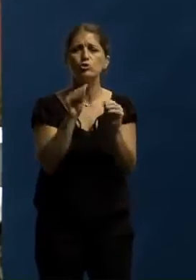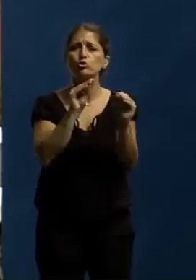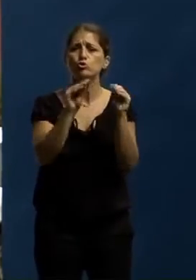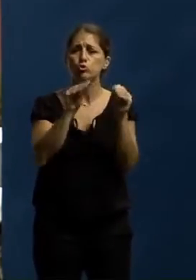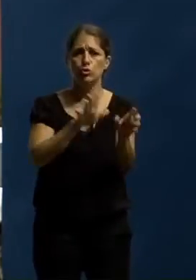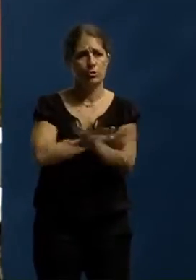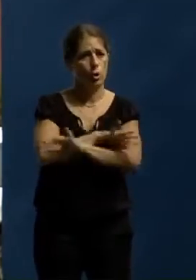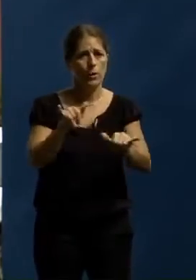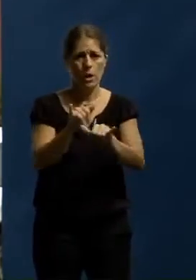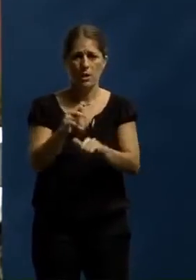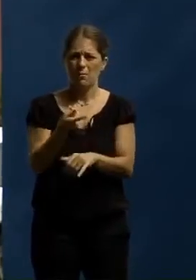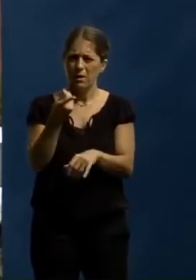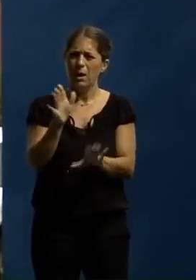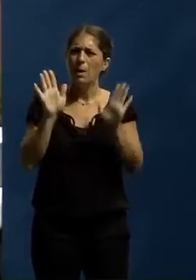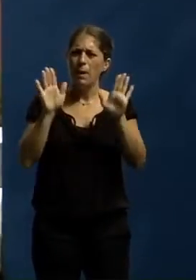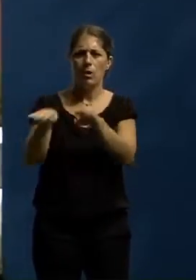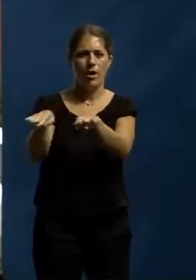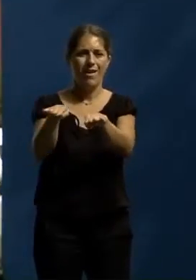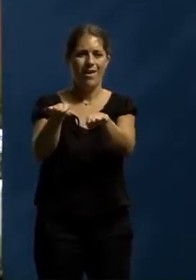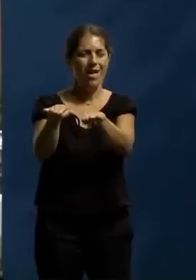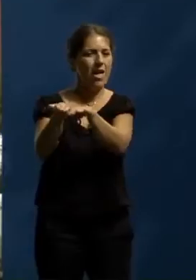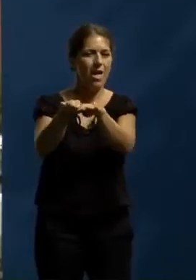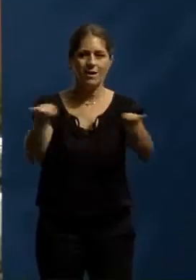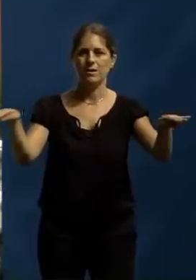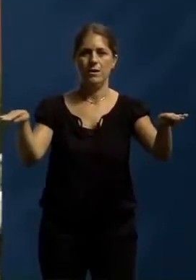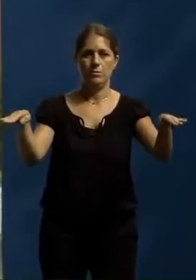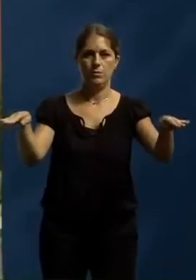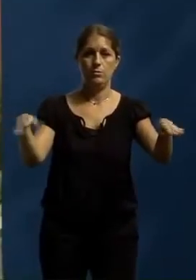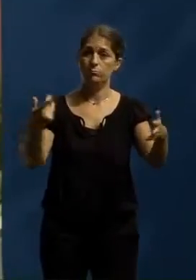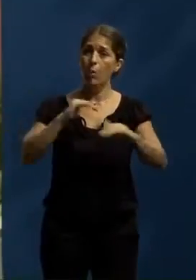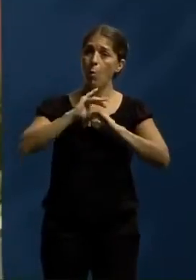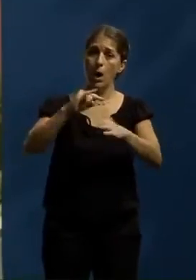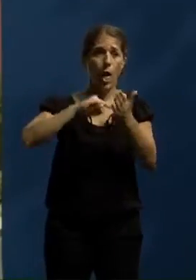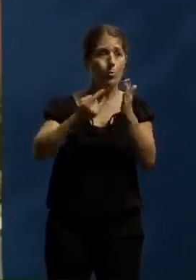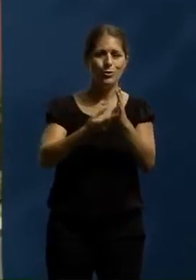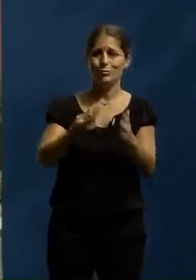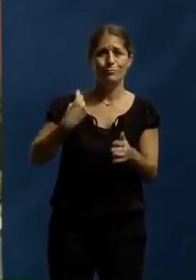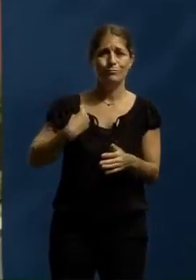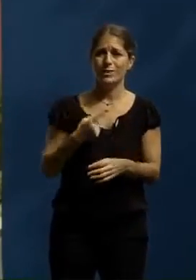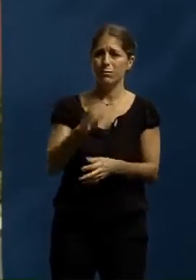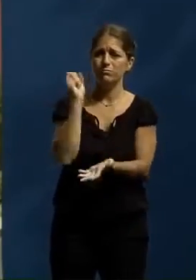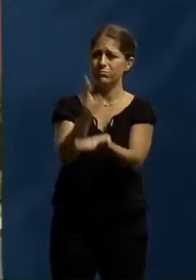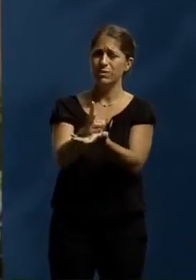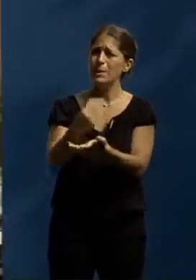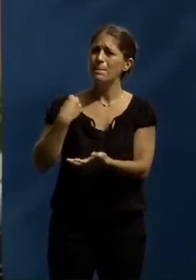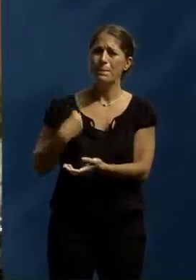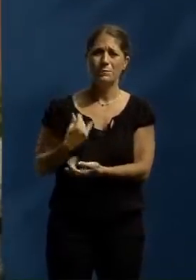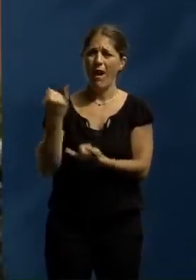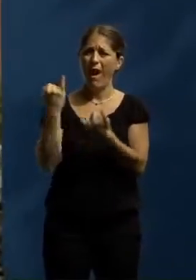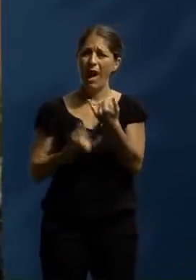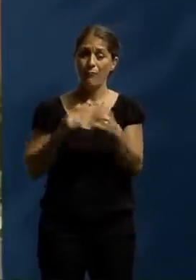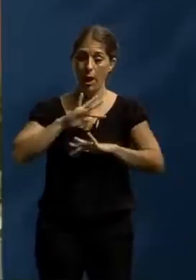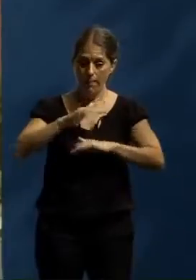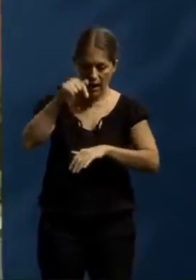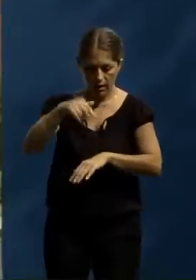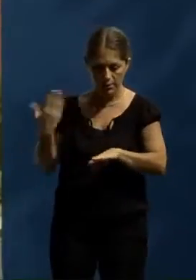dunha forma absolutamente equilibrada. Ese é o proxecto de Marea, esa é a aposta de Marea. Eses son os principios da Marea que hoxe